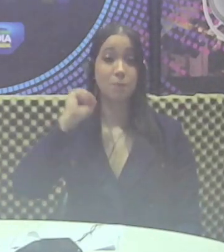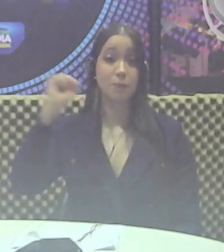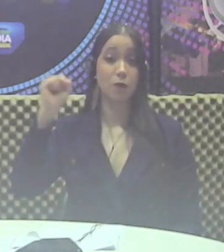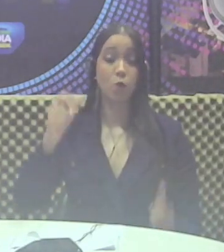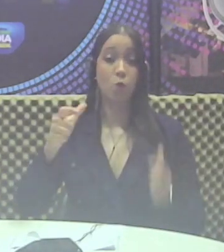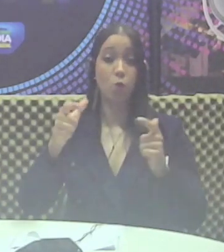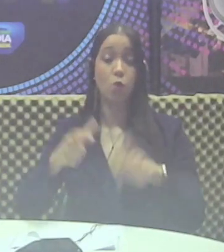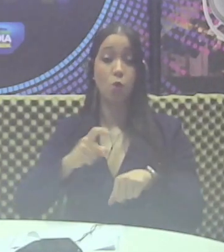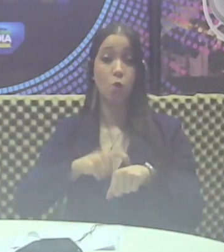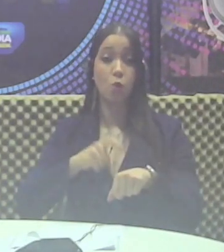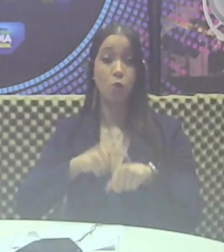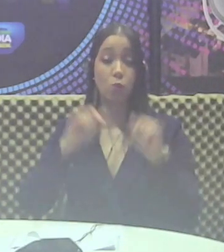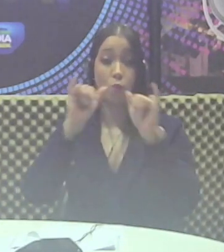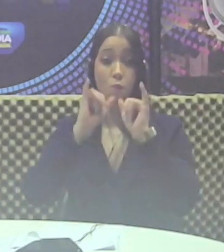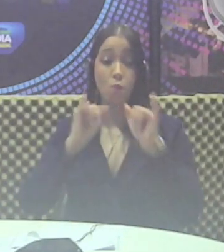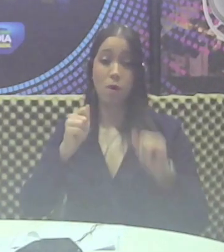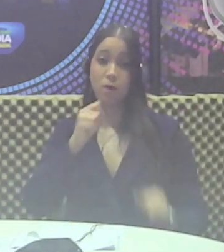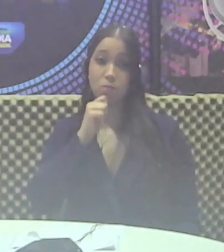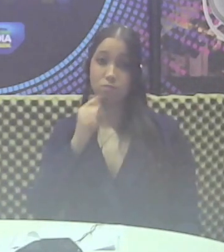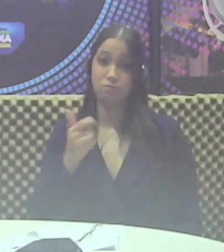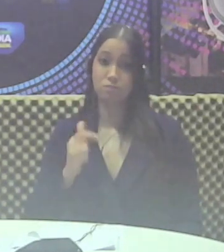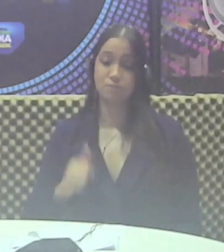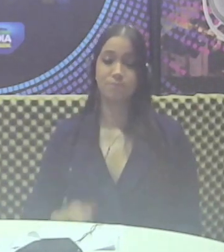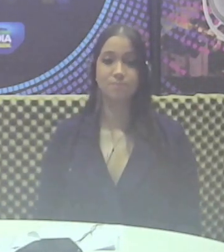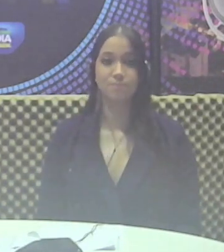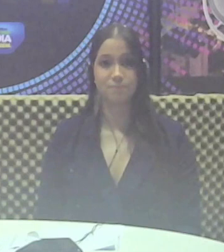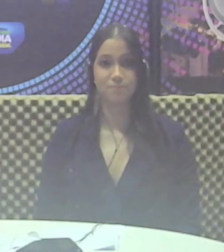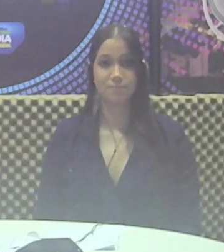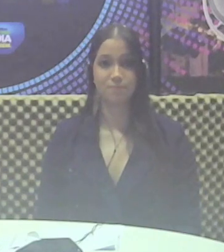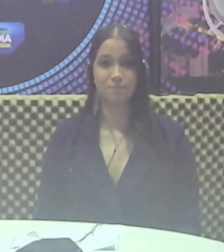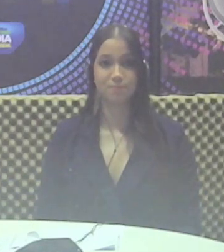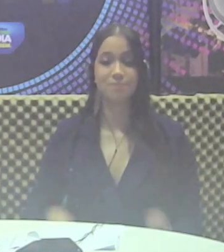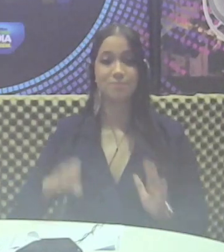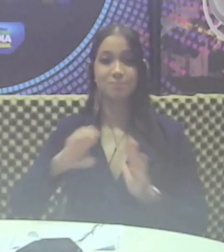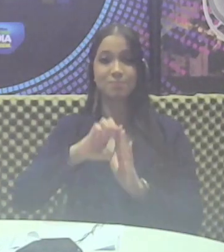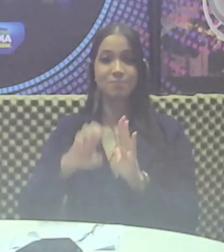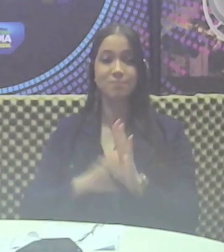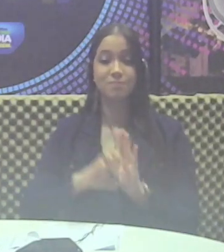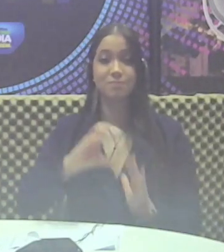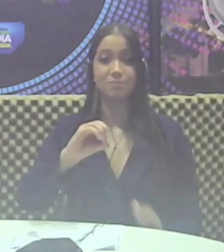e horário a serem divulgados. Já para o edital